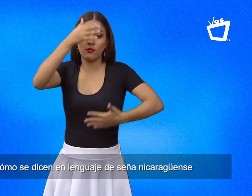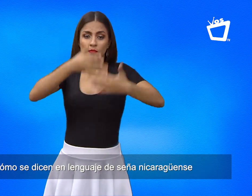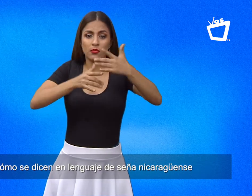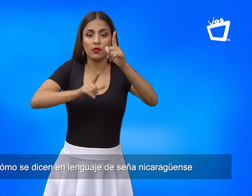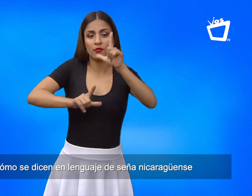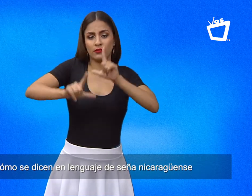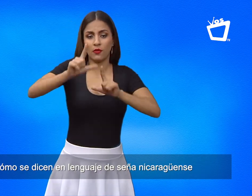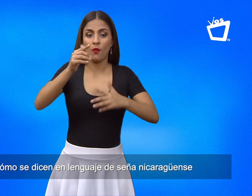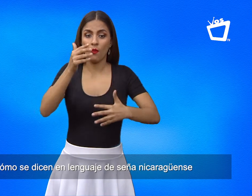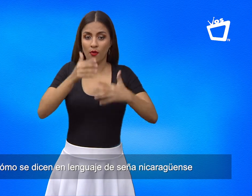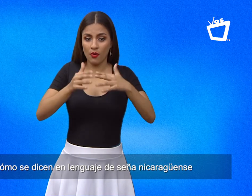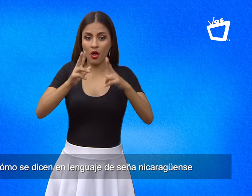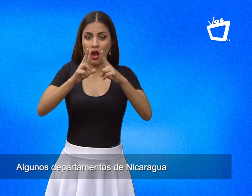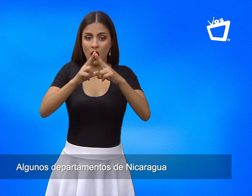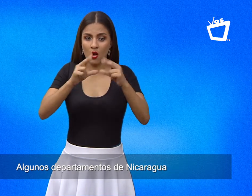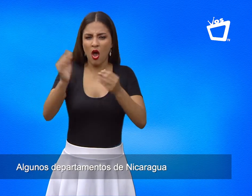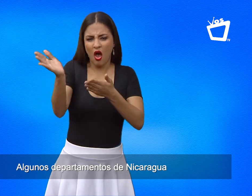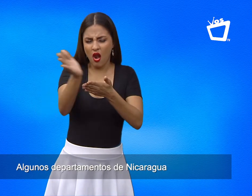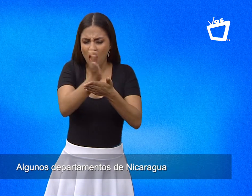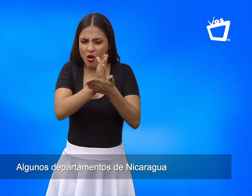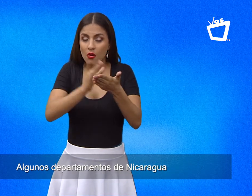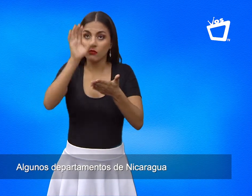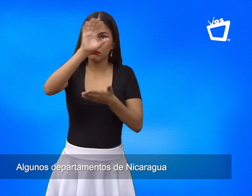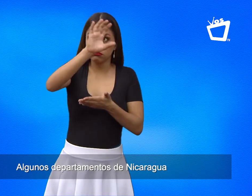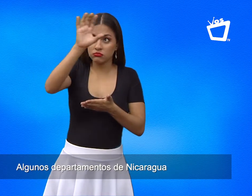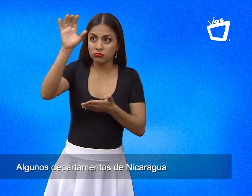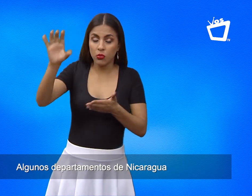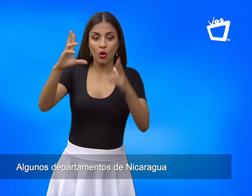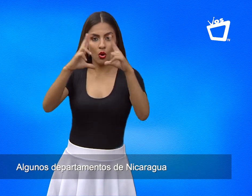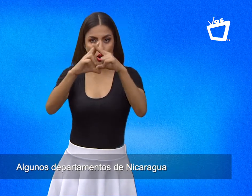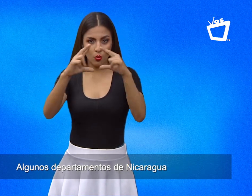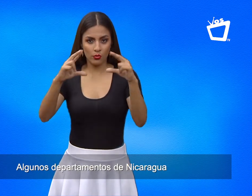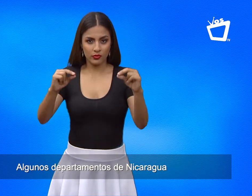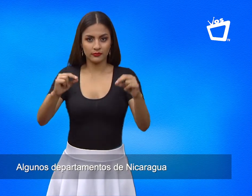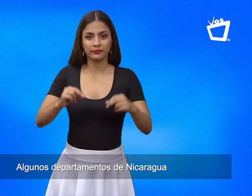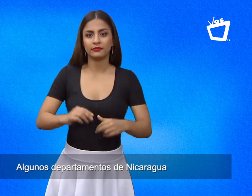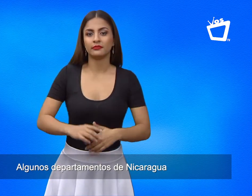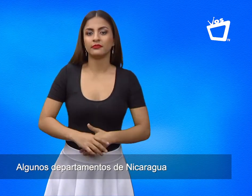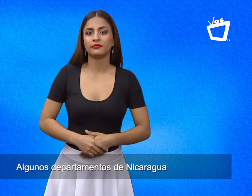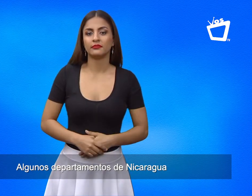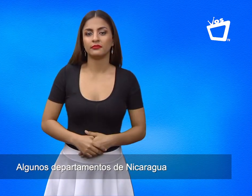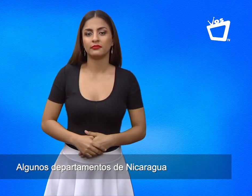de señas nicaragüense algunos departamentos de Nicaragua.